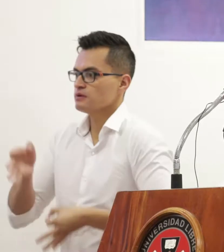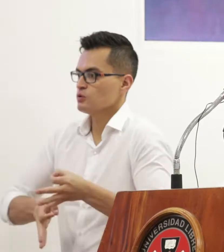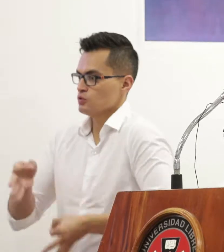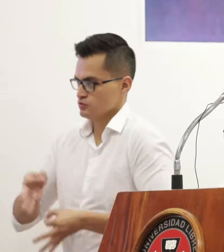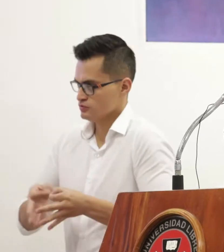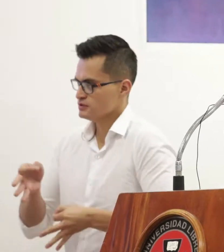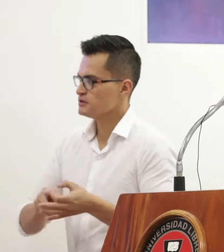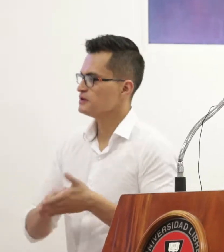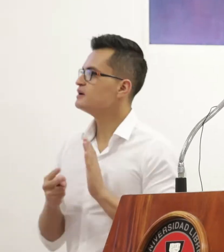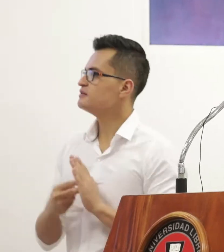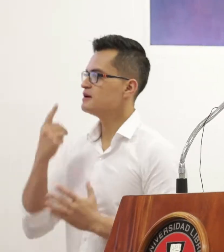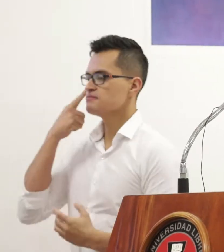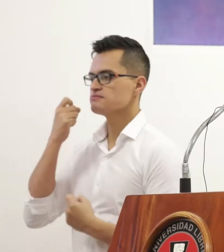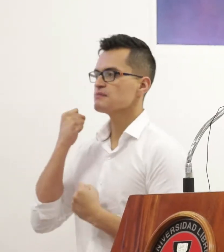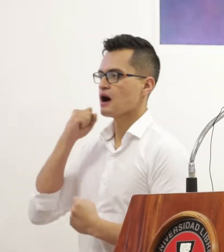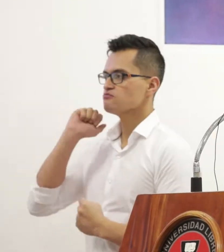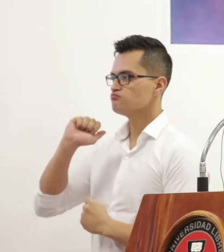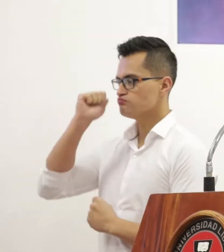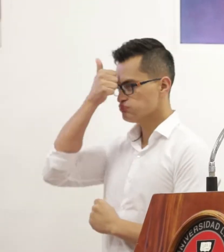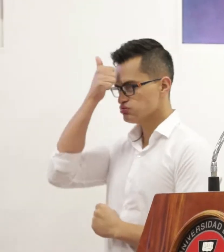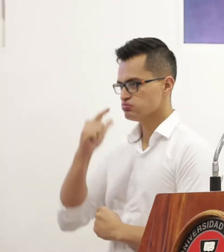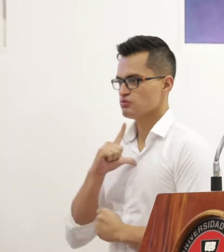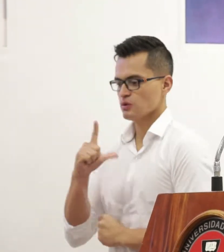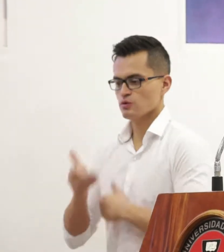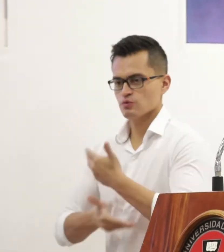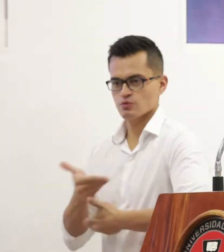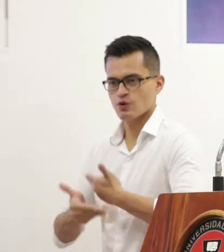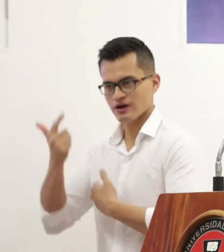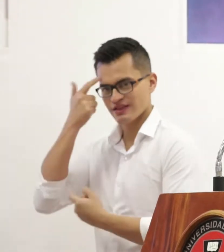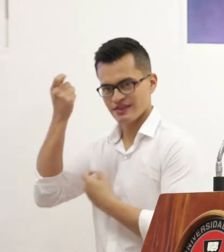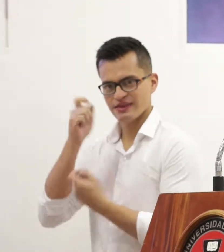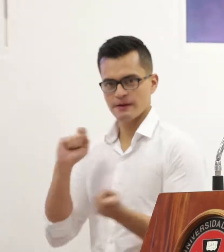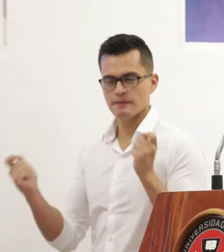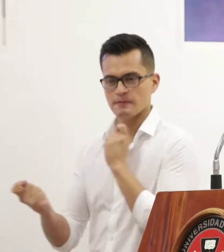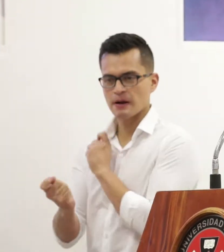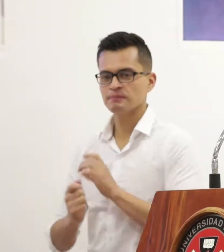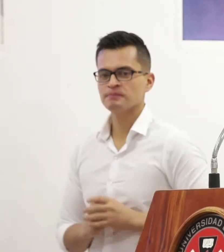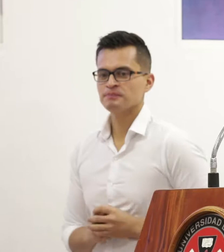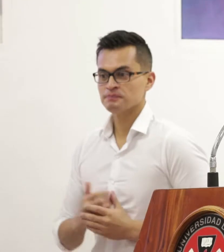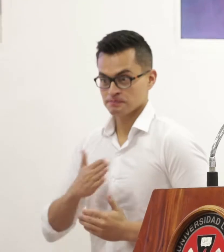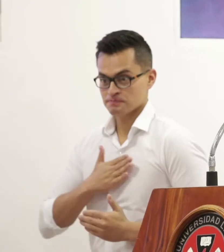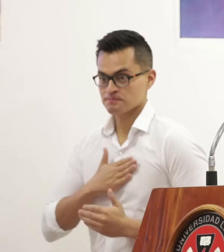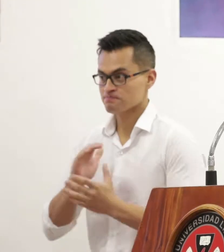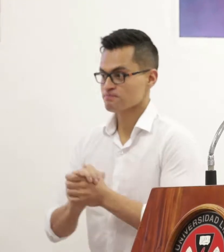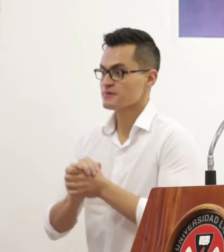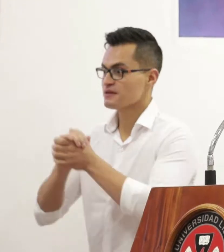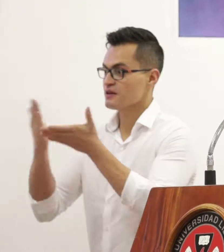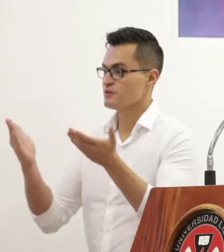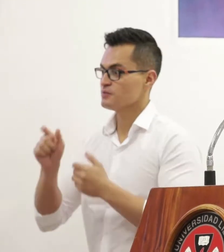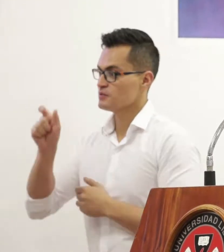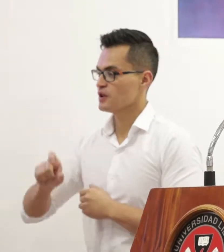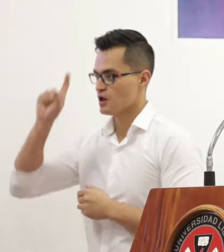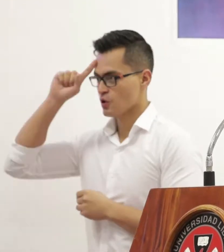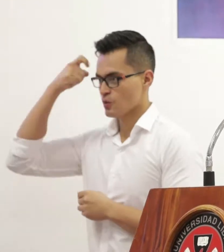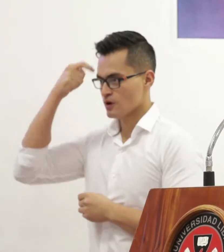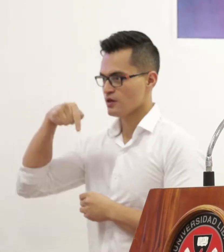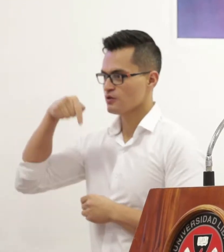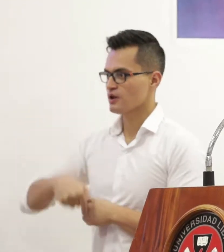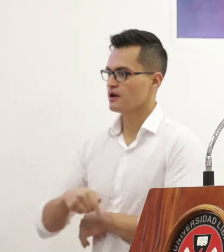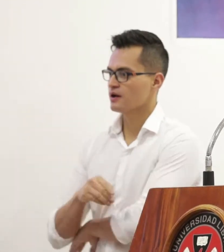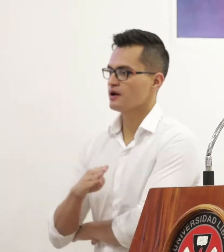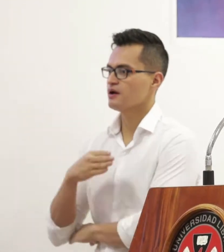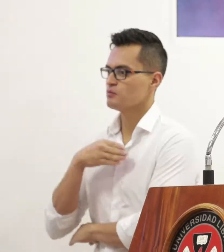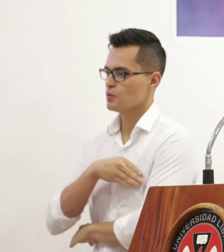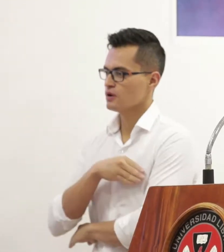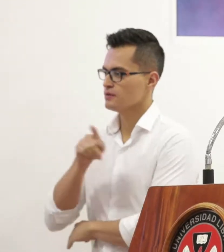como protagonista y como líder de toda esta estrategia. Yo quiero saludar también al señor gobernador de Bolívar, al doctor